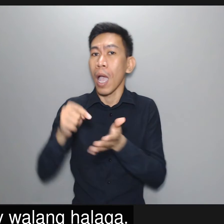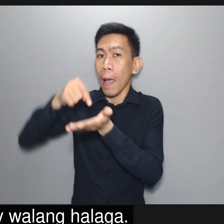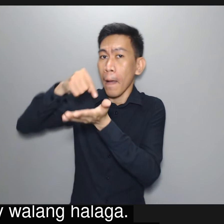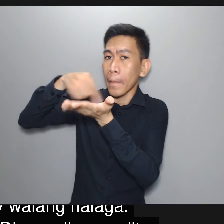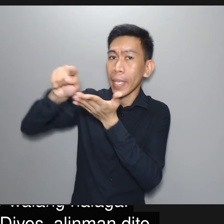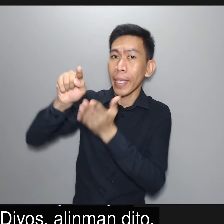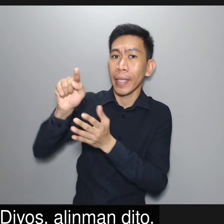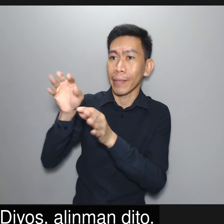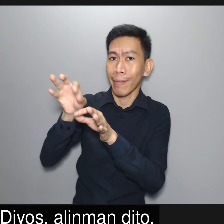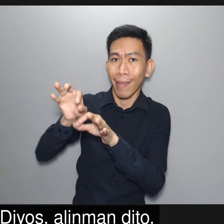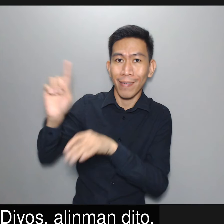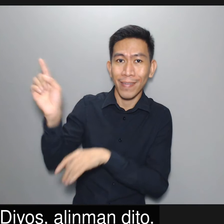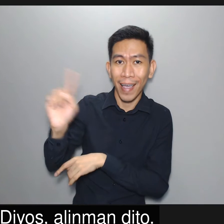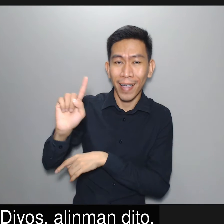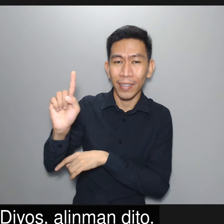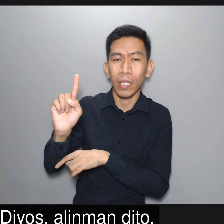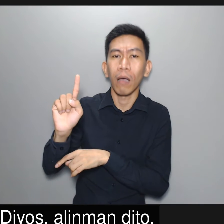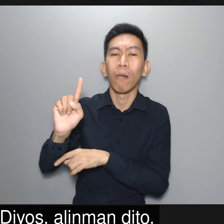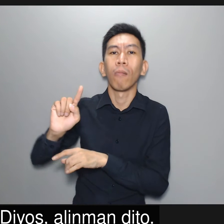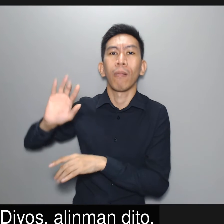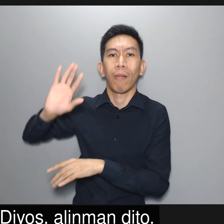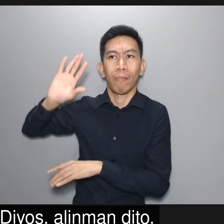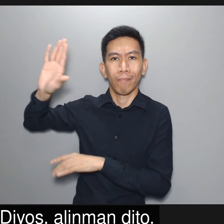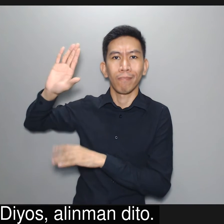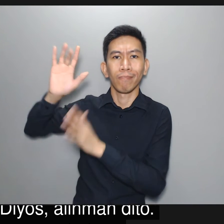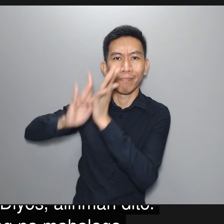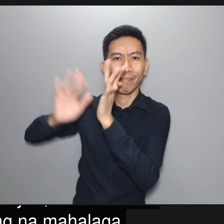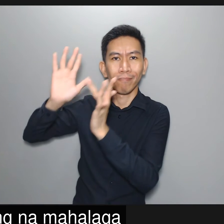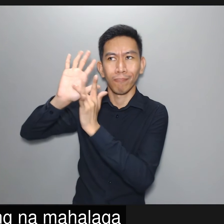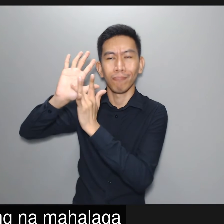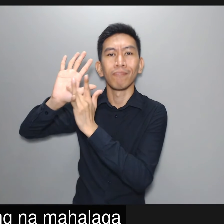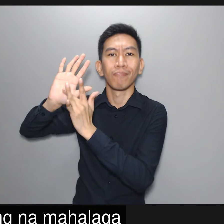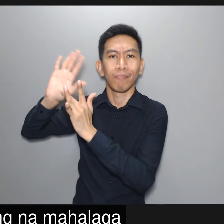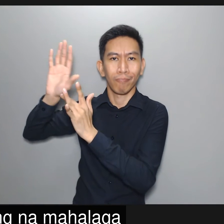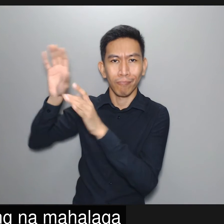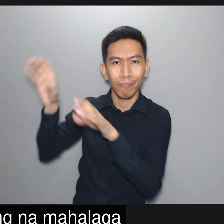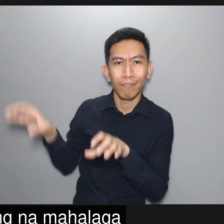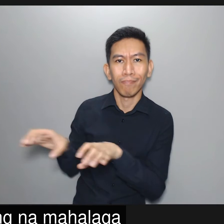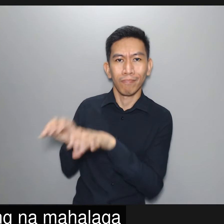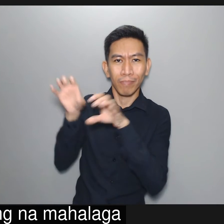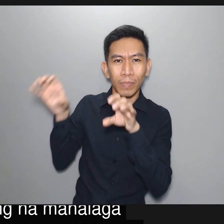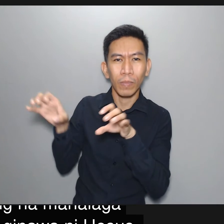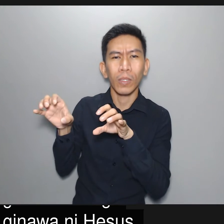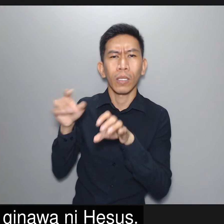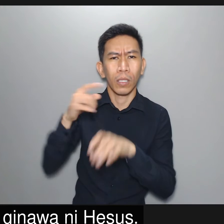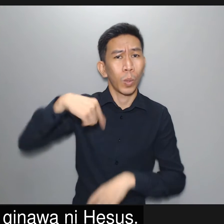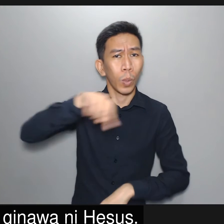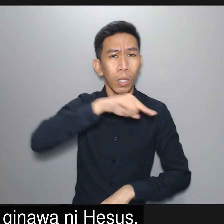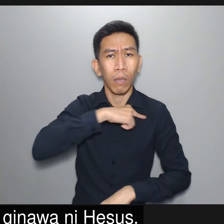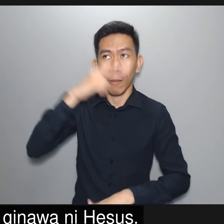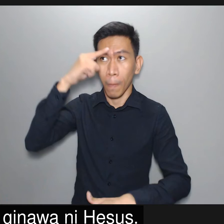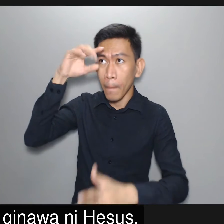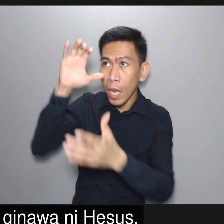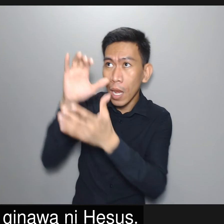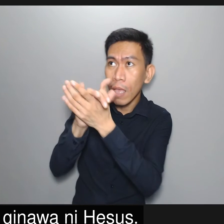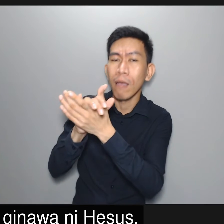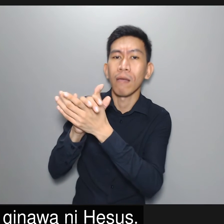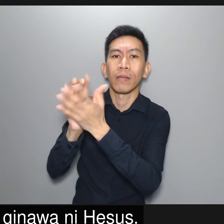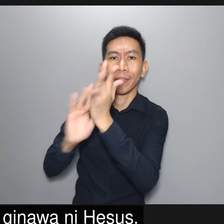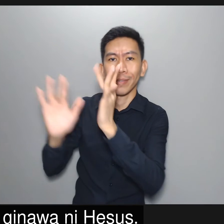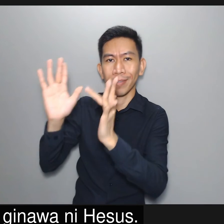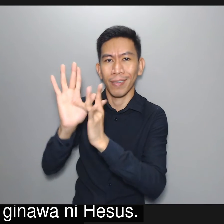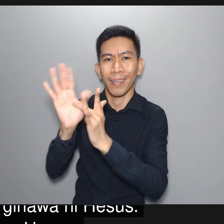na mahalaga ay ang kabayarang ginawa ni Jesus. Magtiwala kay Jesus at magkakaroon ka